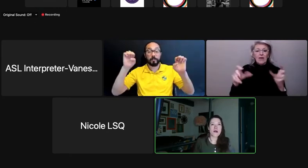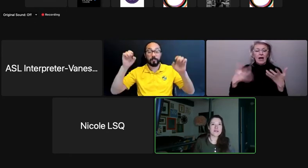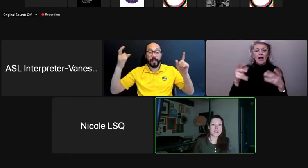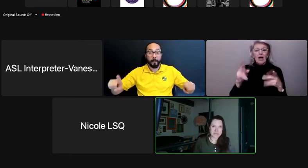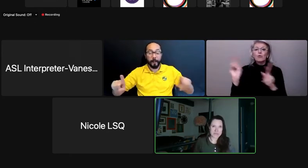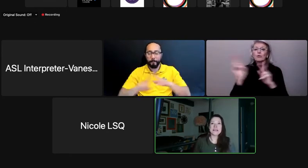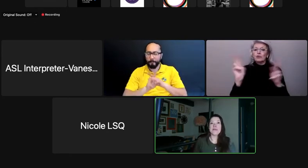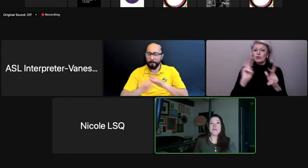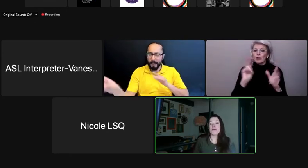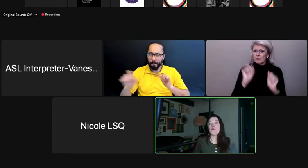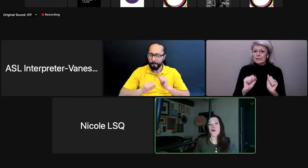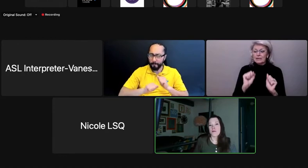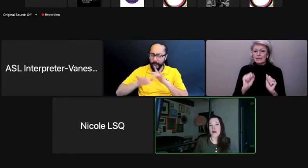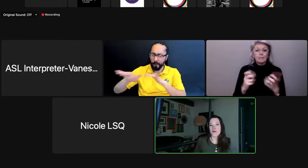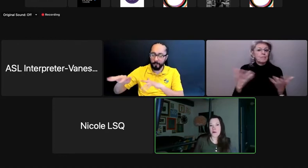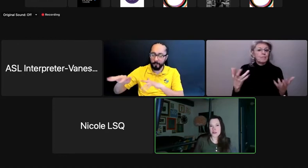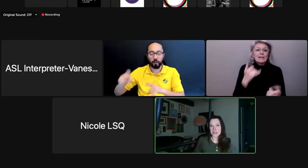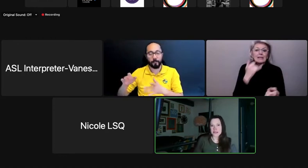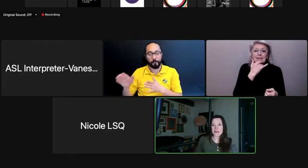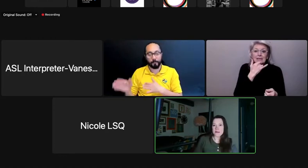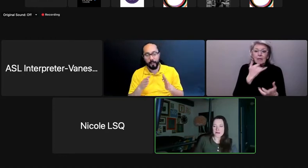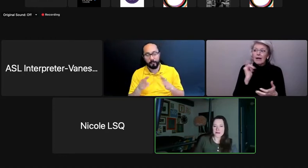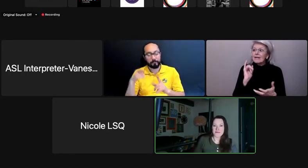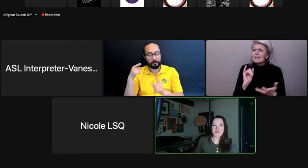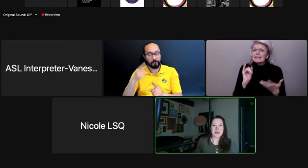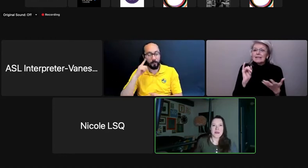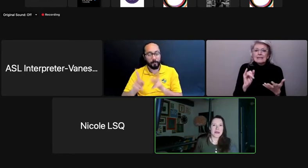possibles qu'est-ce qui arrive en cas